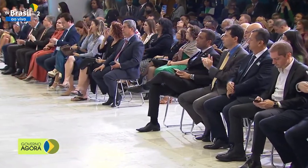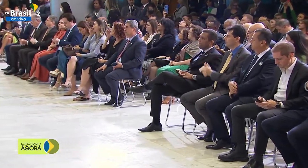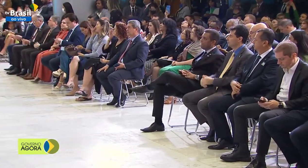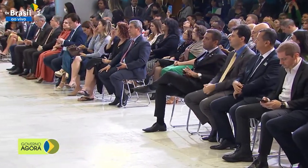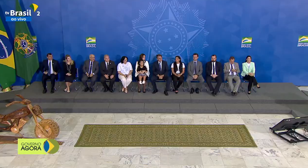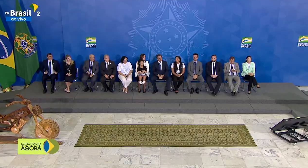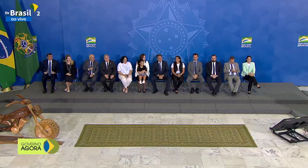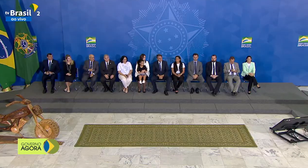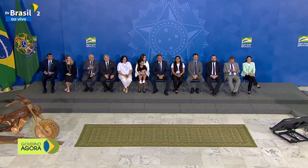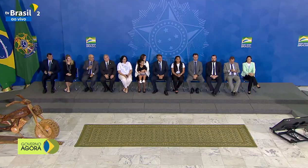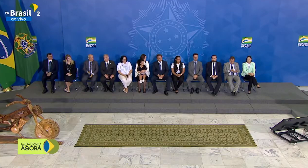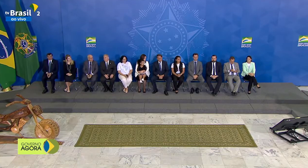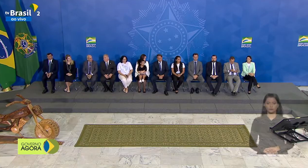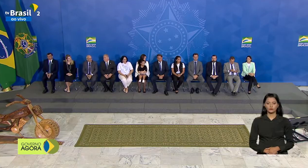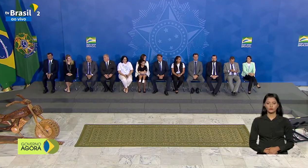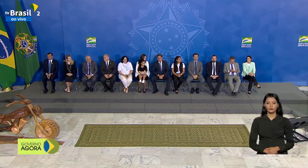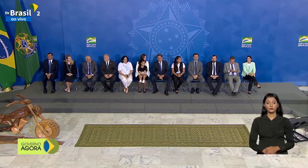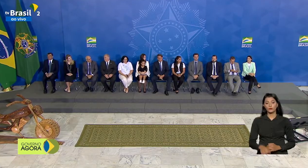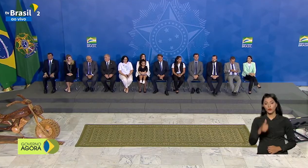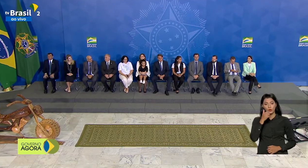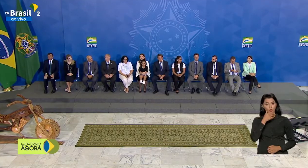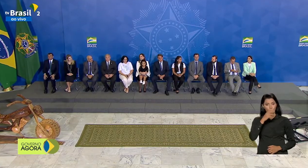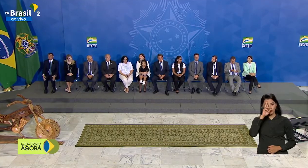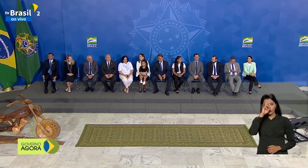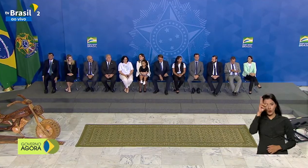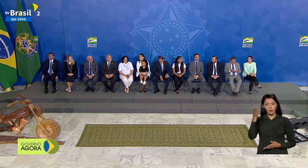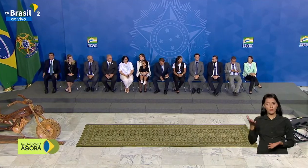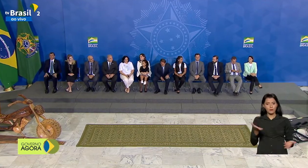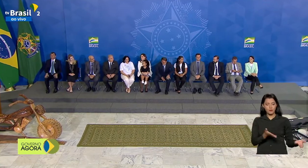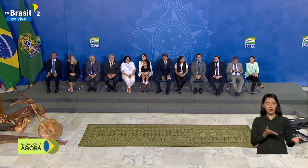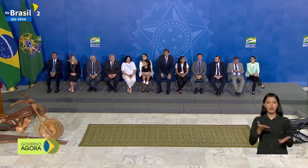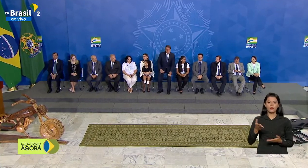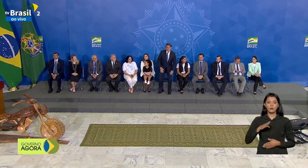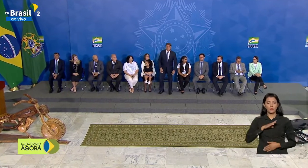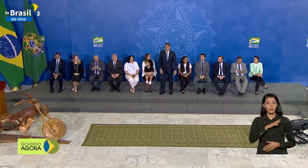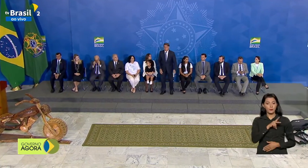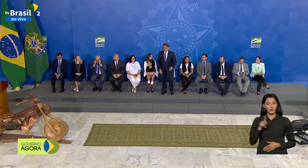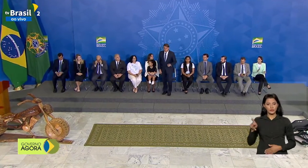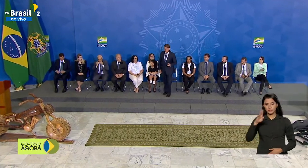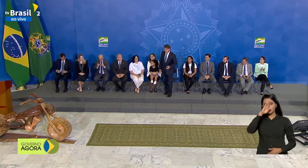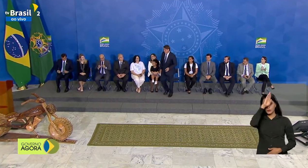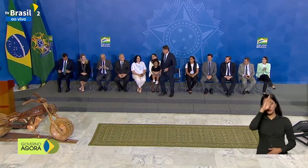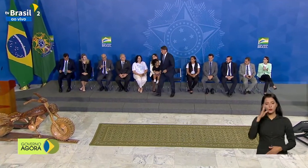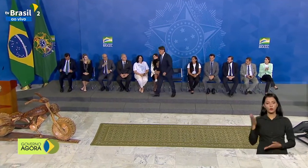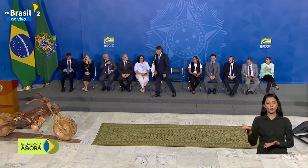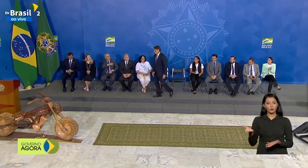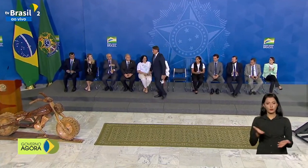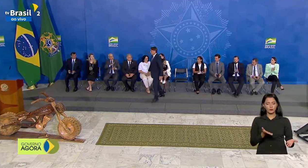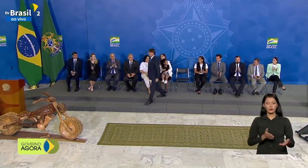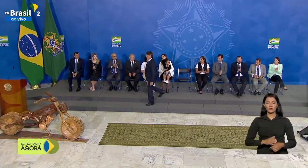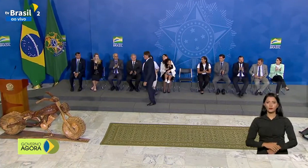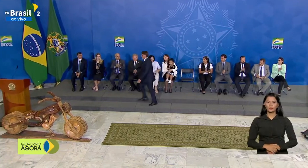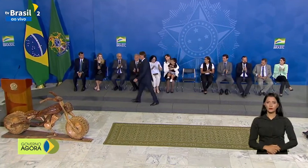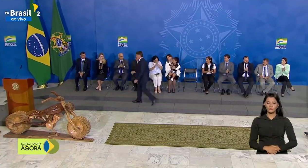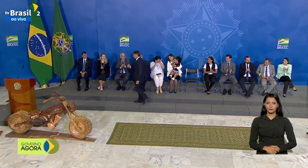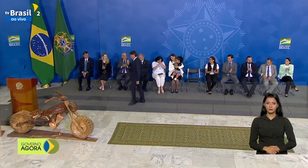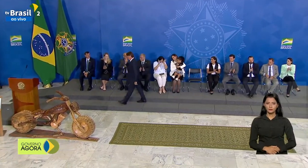Olá senhoras e senhores com a palavra o Presidente da República Jair bolsonaro